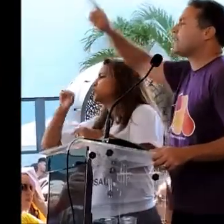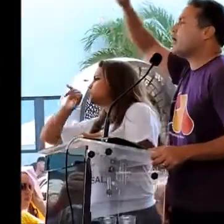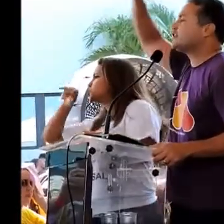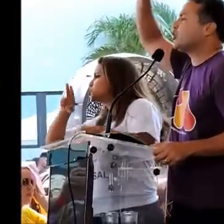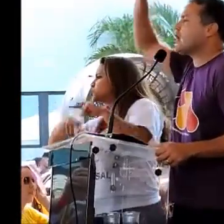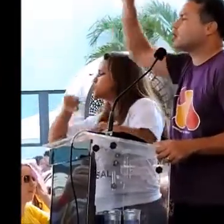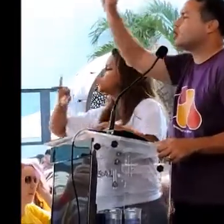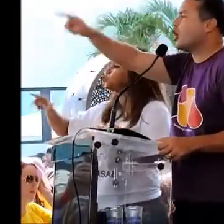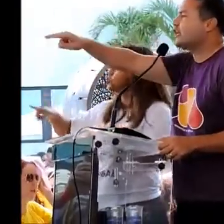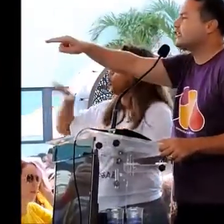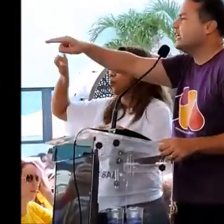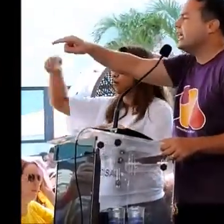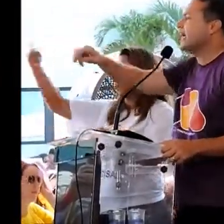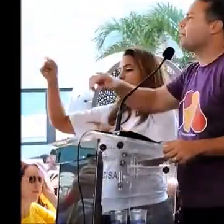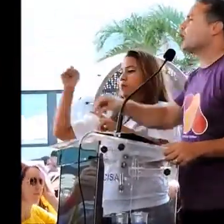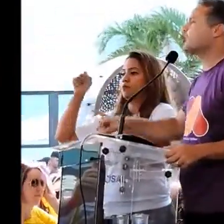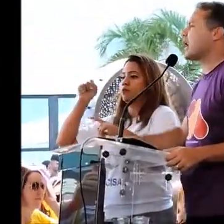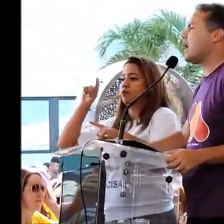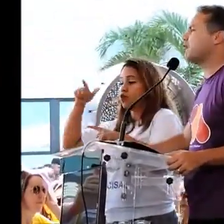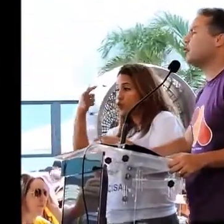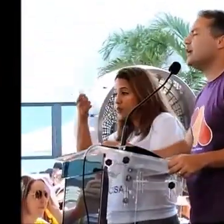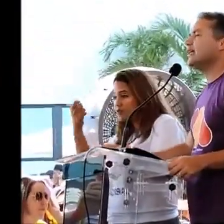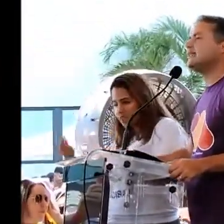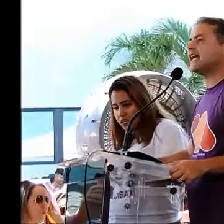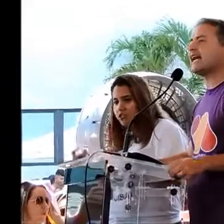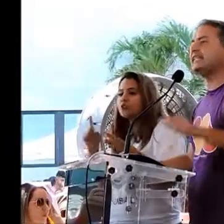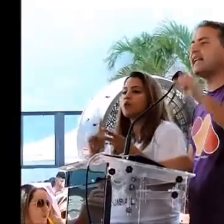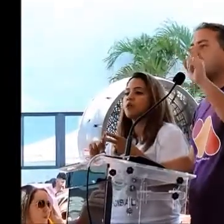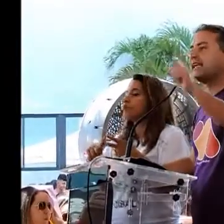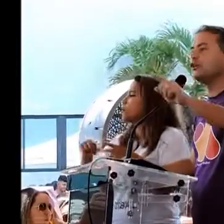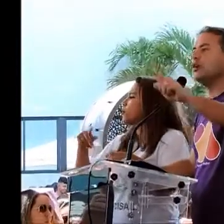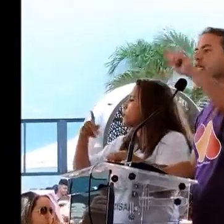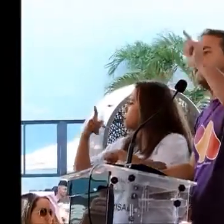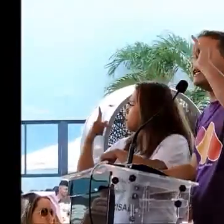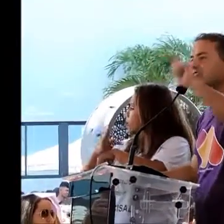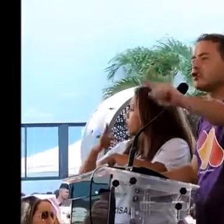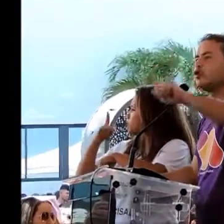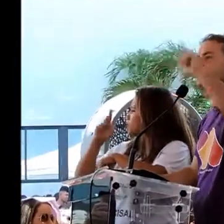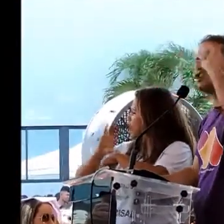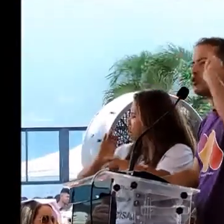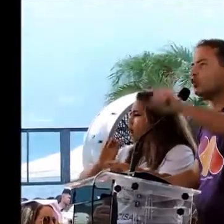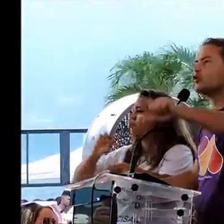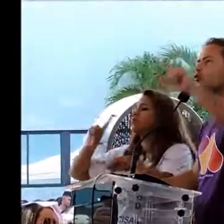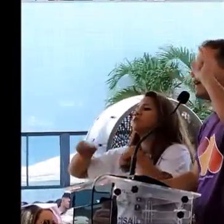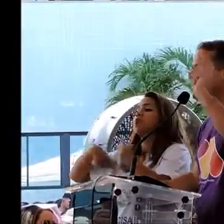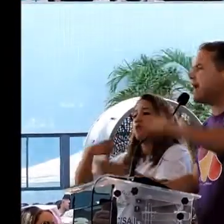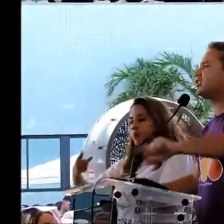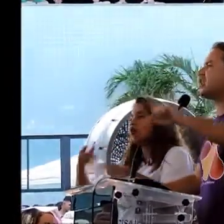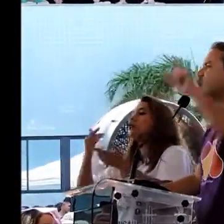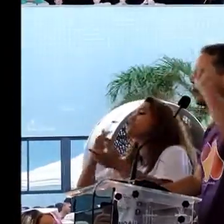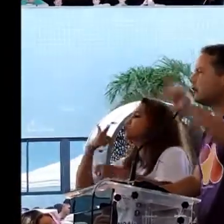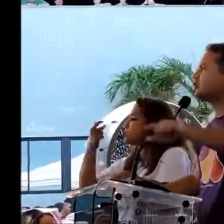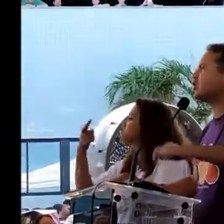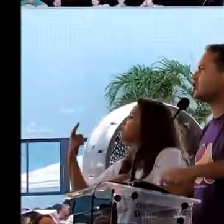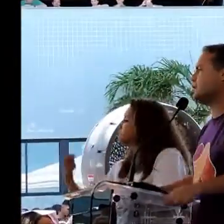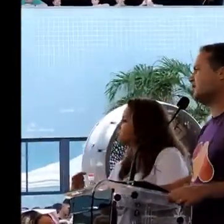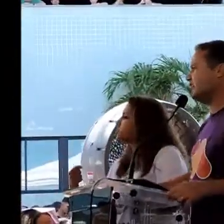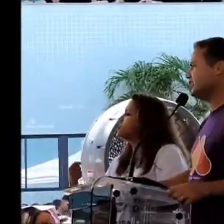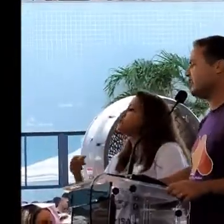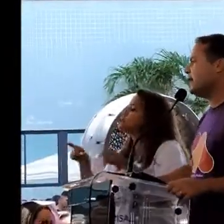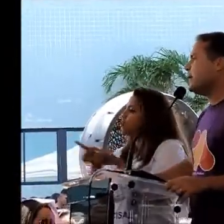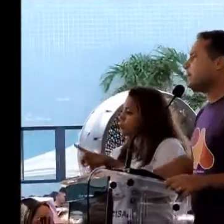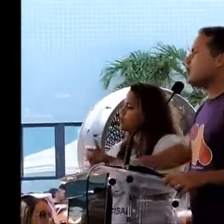o Hospital Regional do Norte, em Porto Calvo, que será entregue no início do segundo semestre do ano